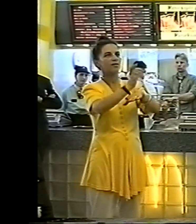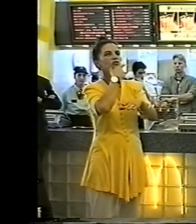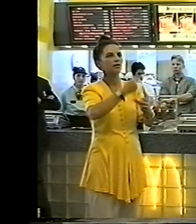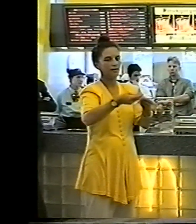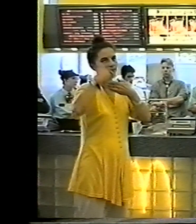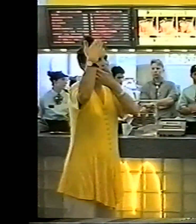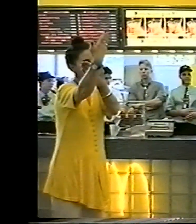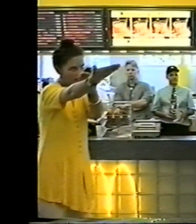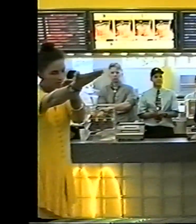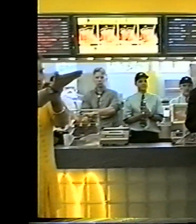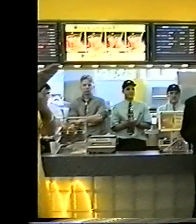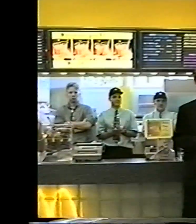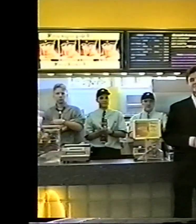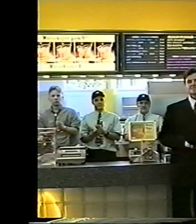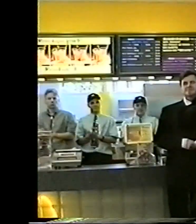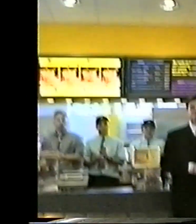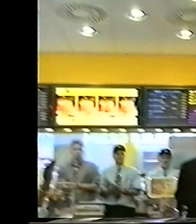remettre. Voilà pour notre troisième événement.